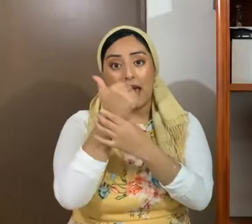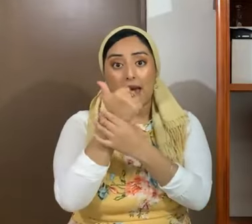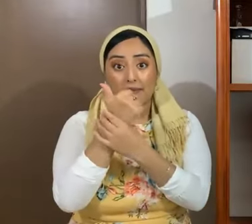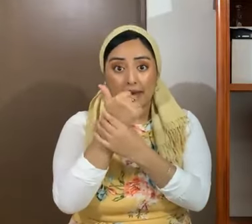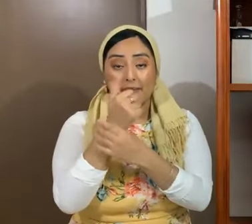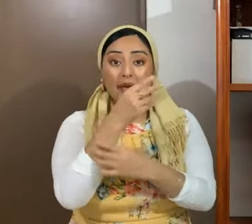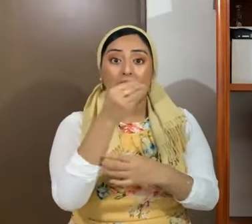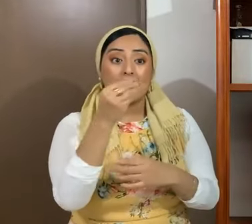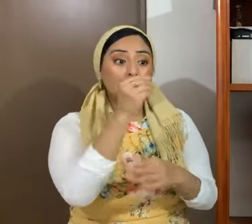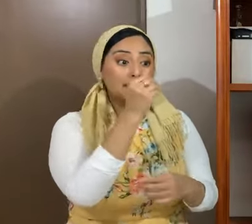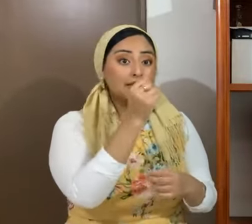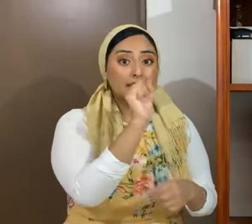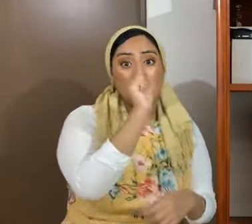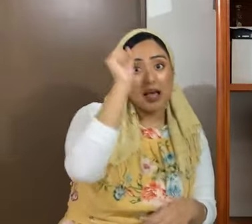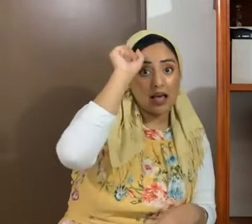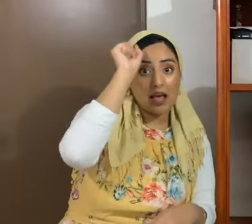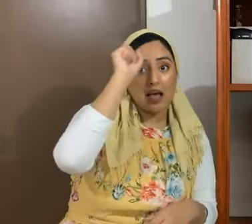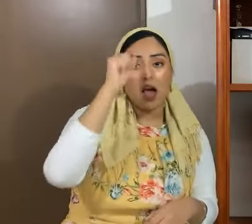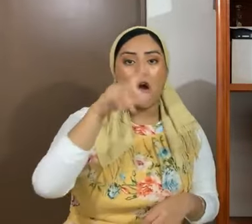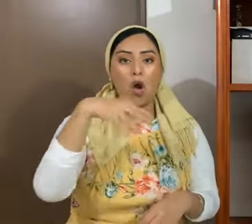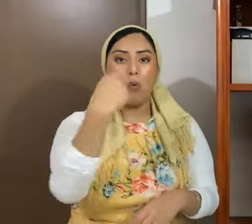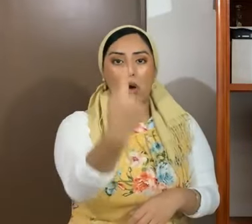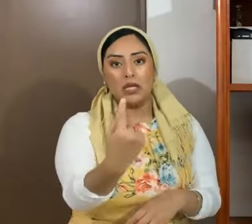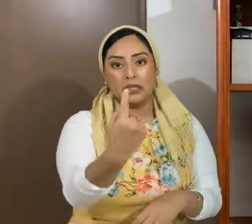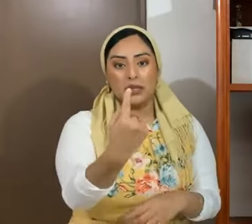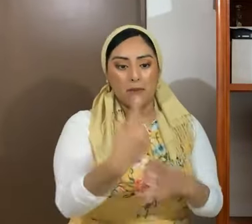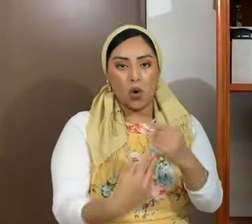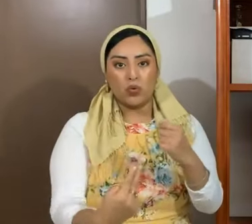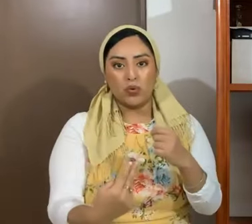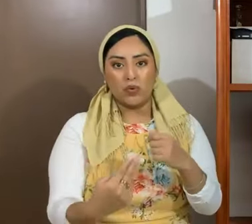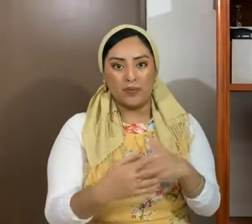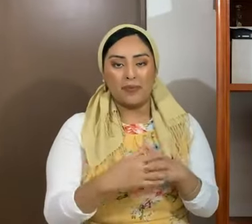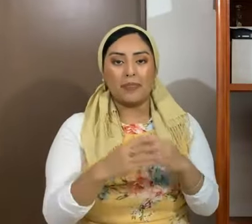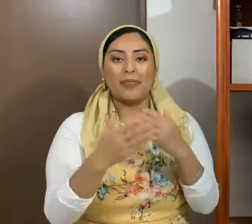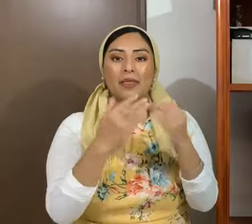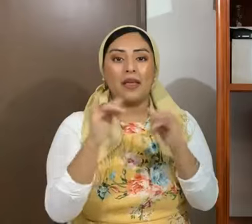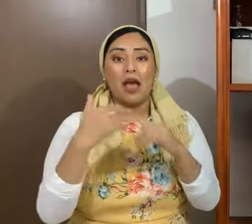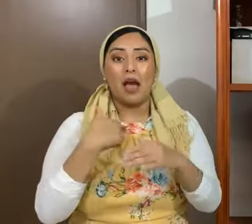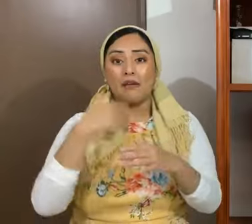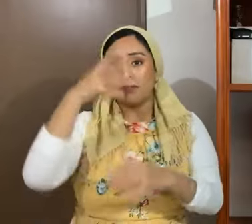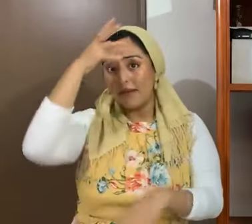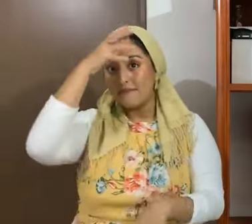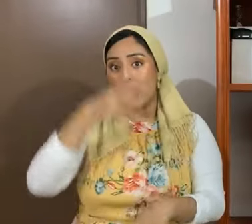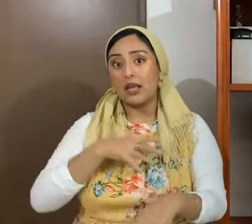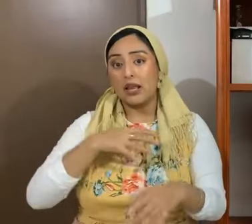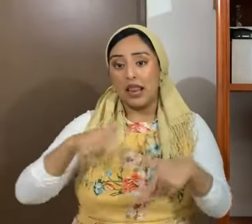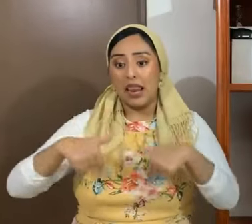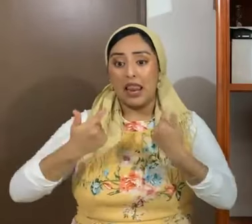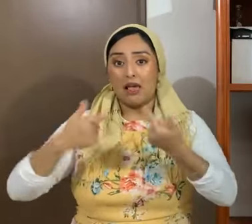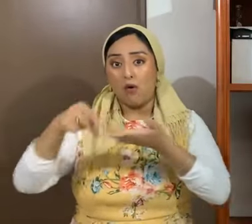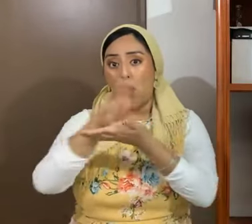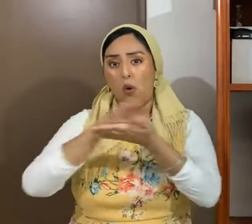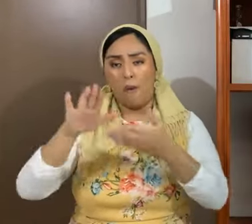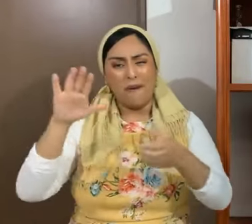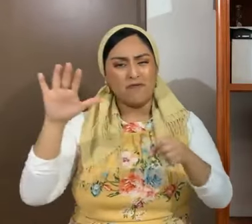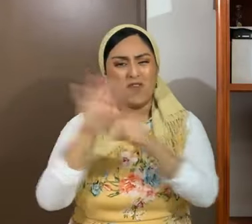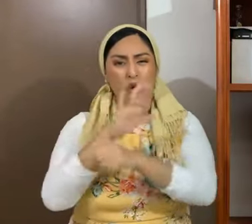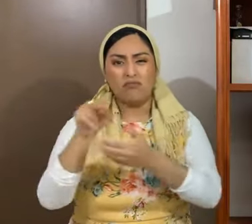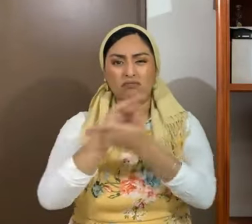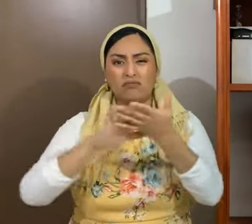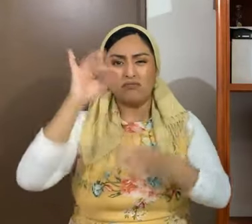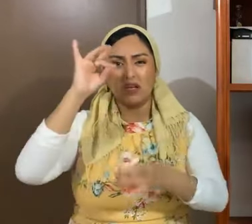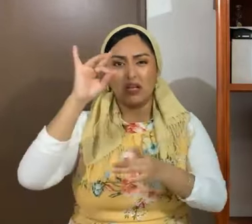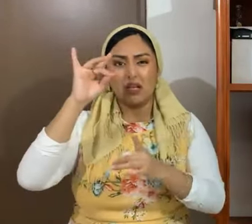Abraham y Sara eran uno. Así, por ejemplo, cuando hay un varón ungido, lleno del Ruach